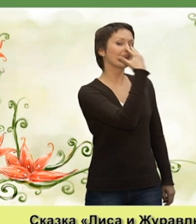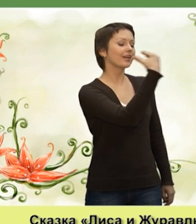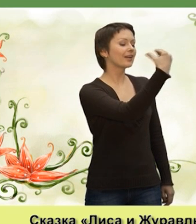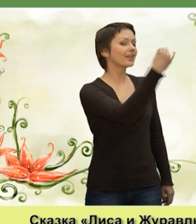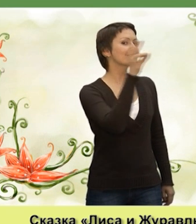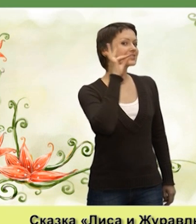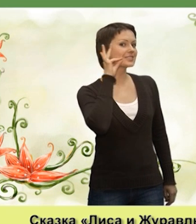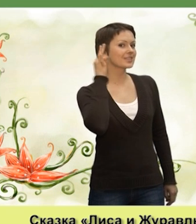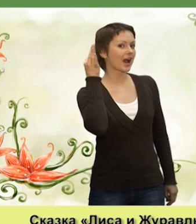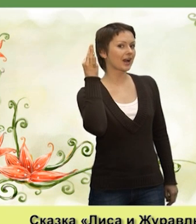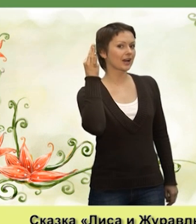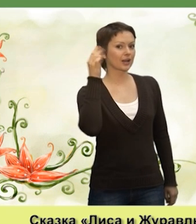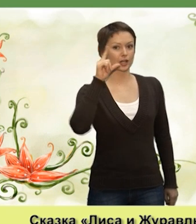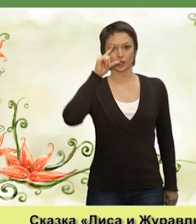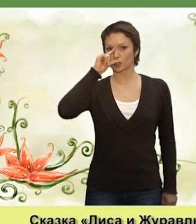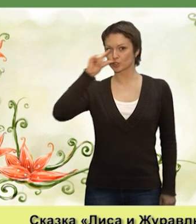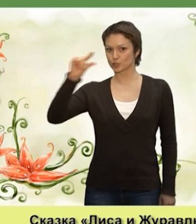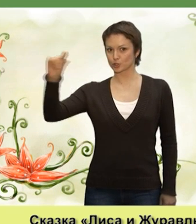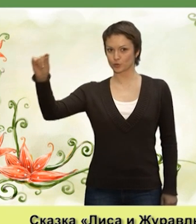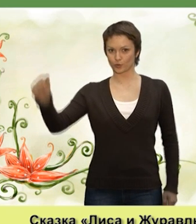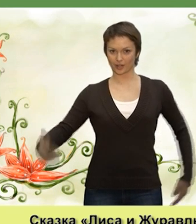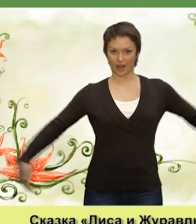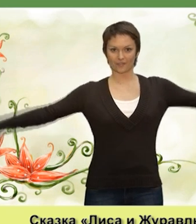журавль. Лиса и журавль.